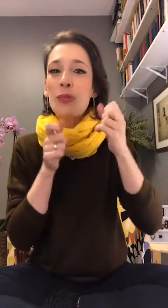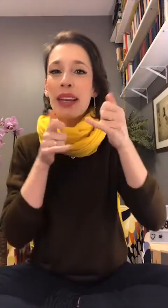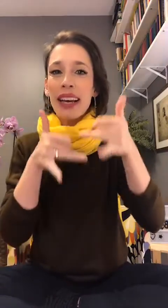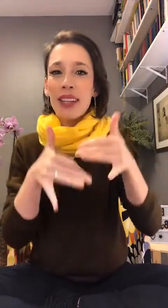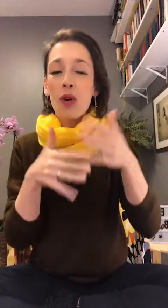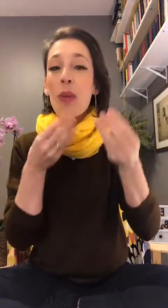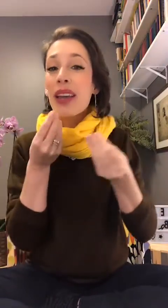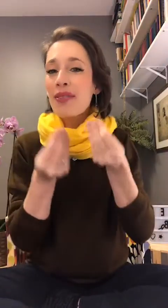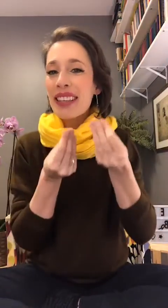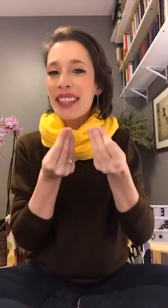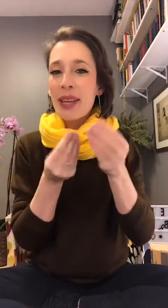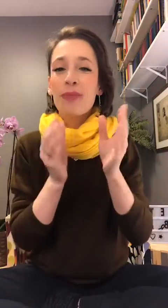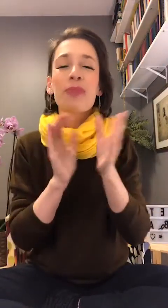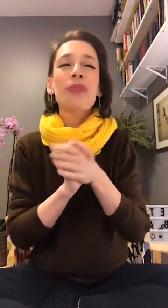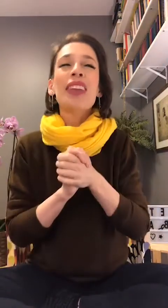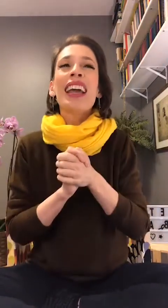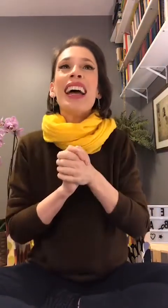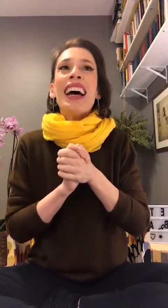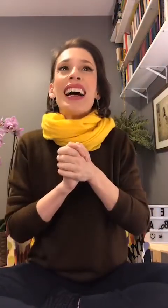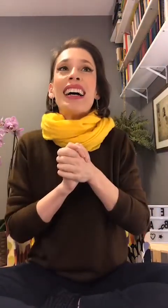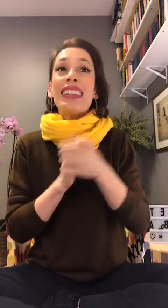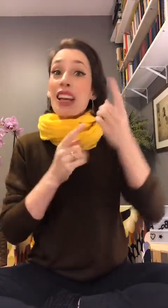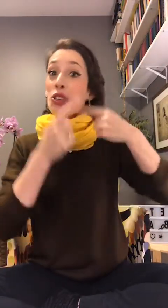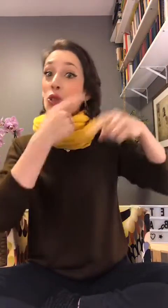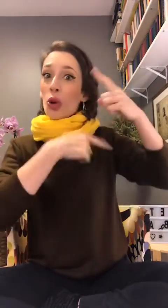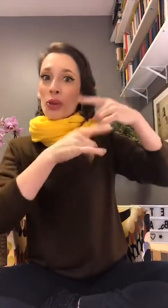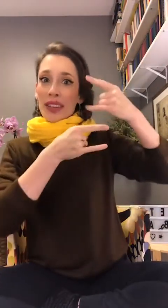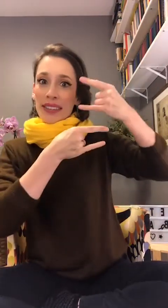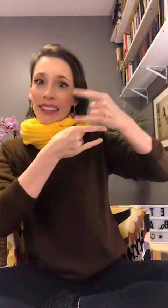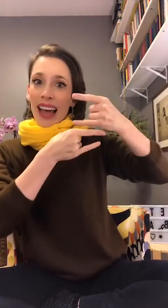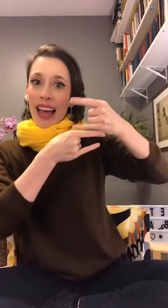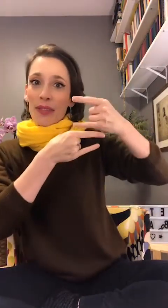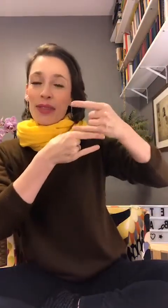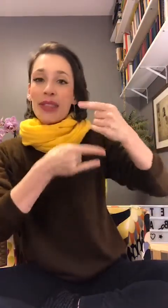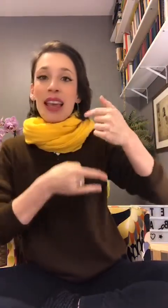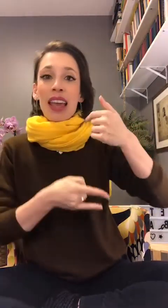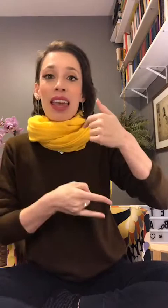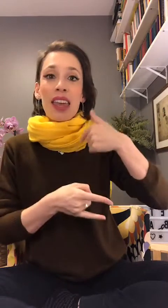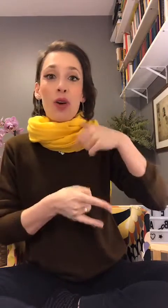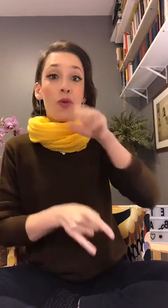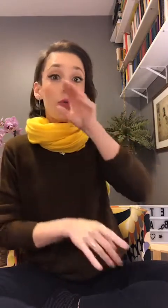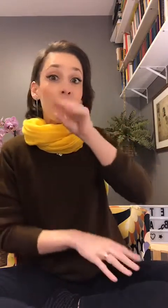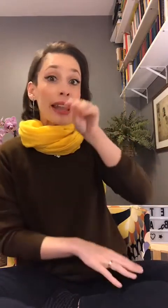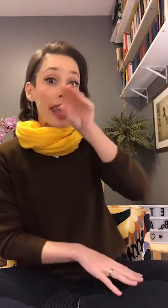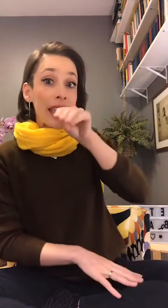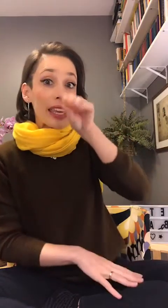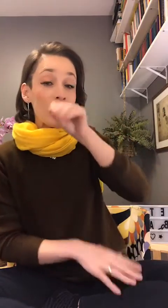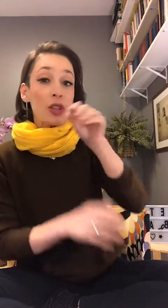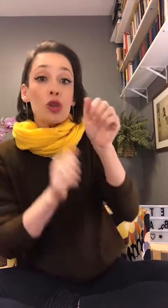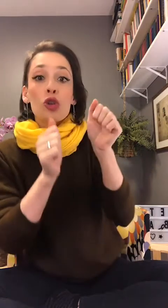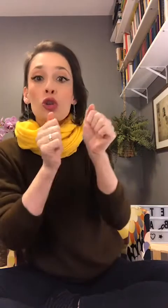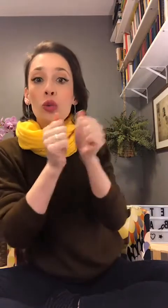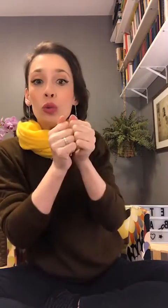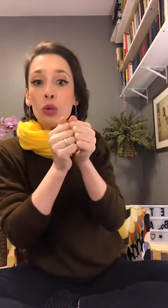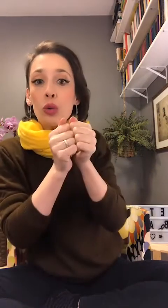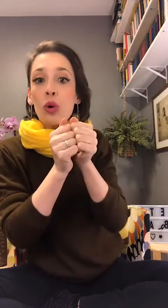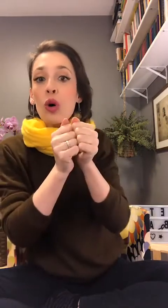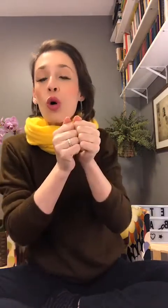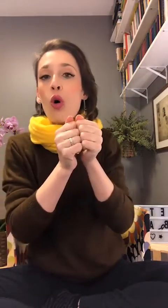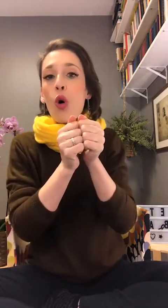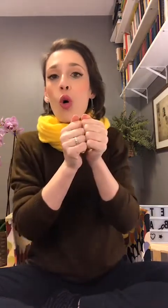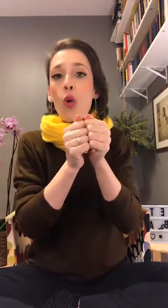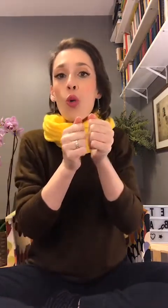que eu vou explicando como é que vai ser. Nas outras lives, eu falei